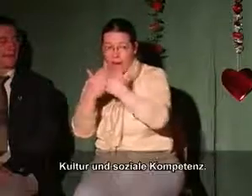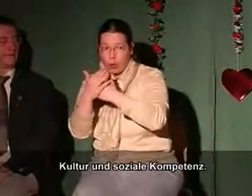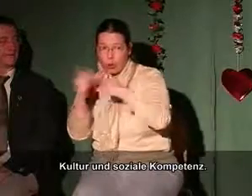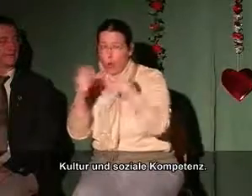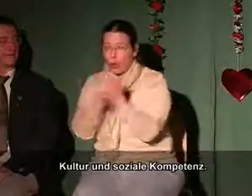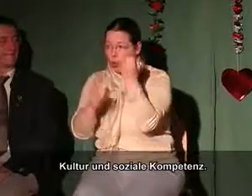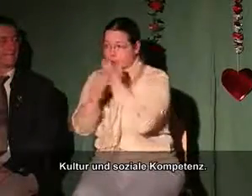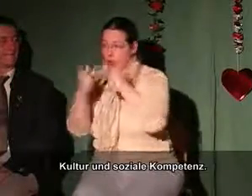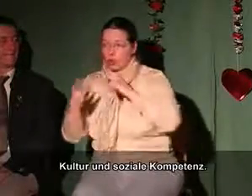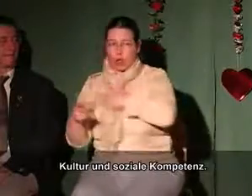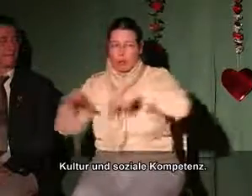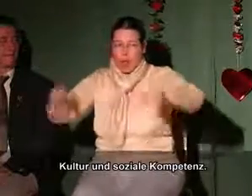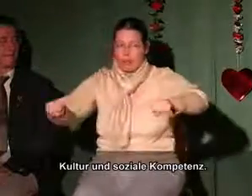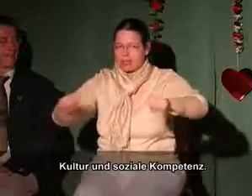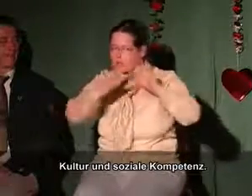Kultur und soziale Kompetenz.